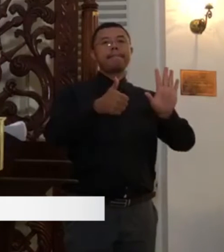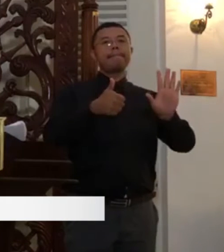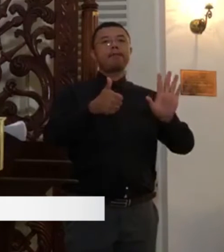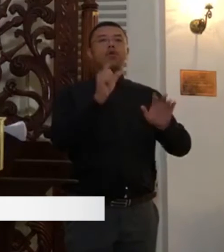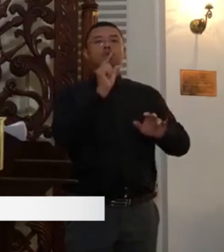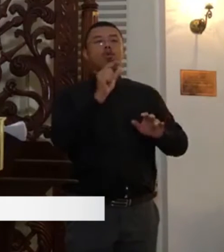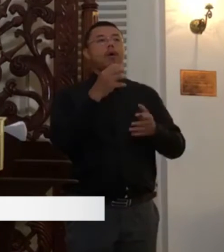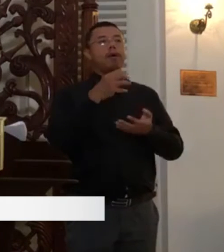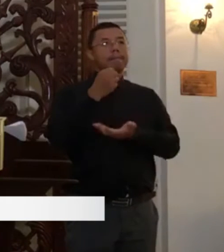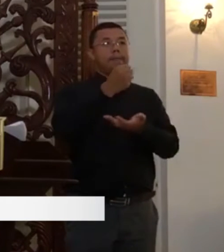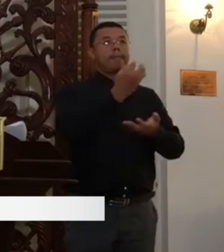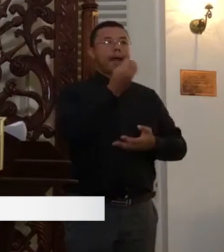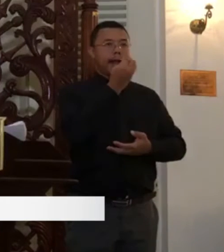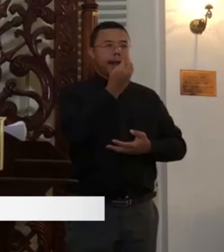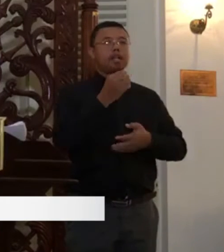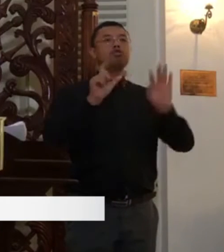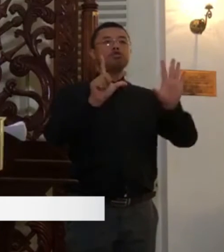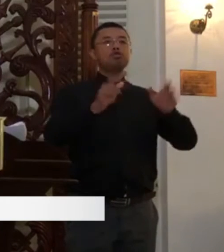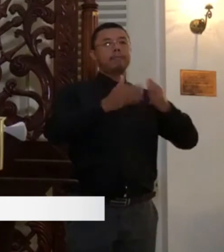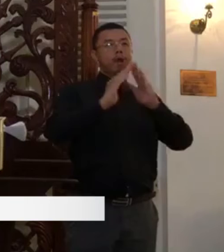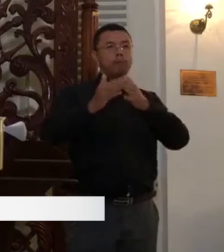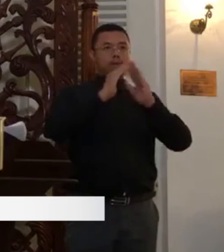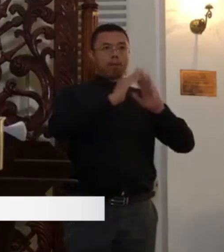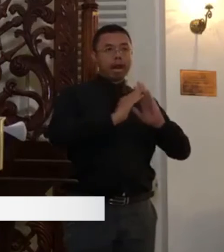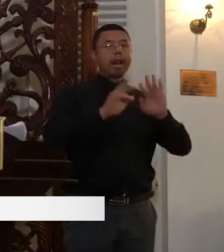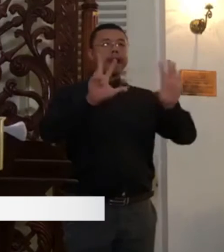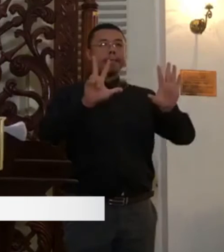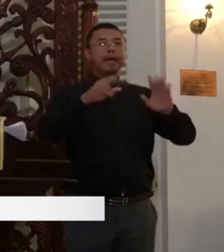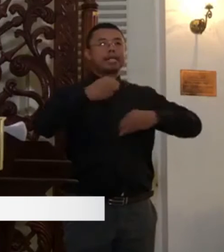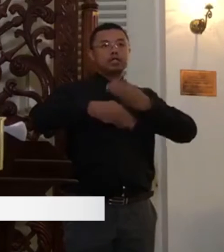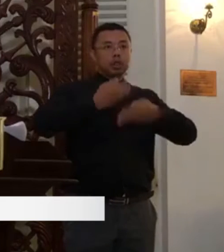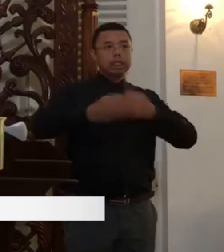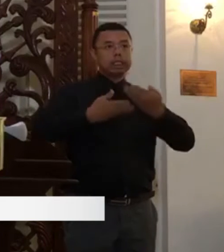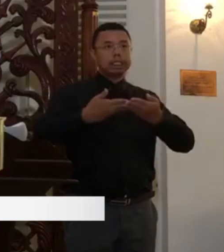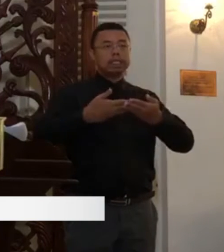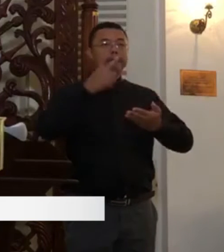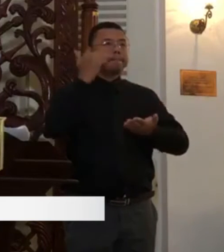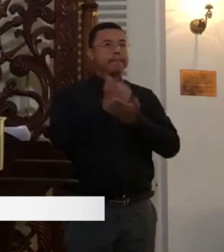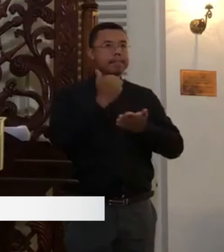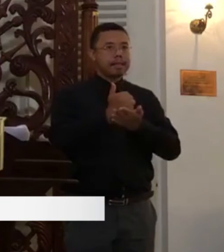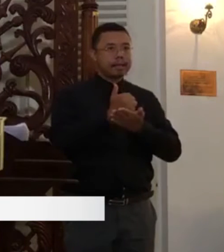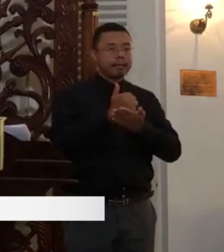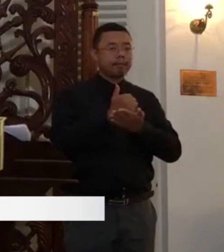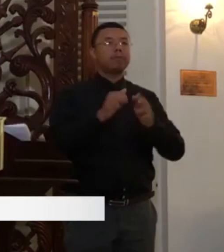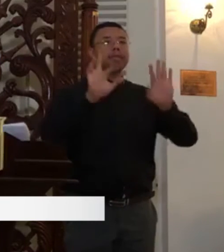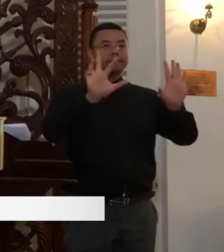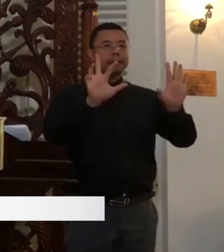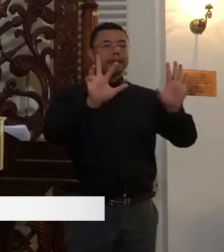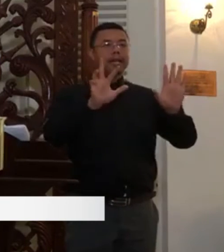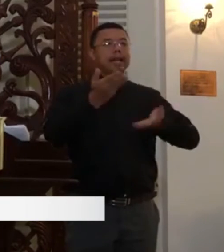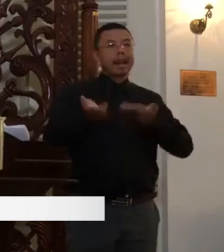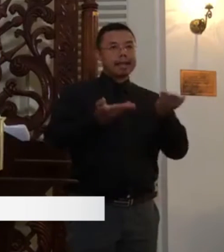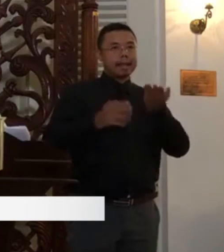logistik. Tujuh, konstruksi. Delapan, industri strategis. Sembilan,